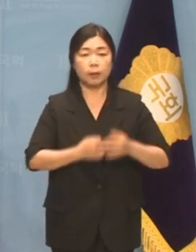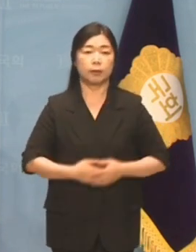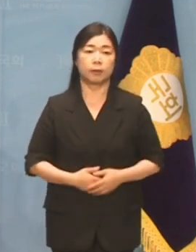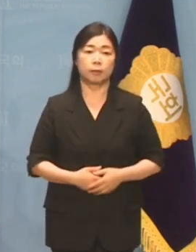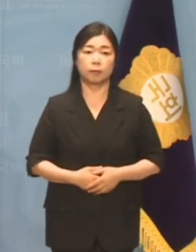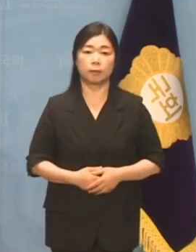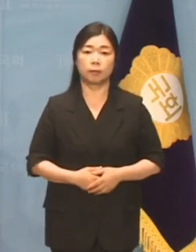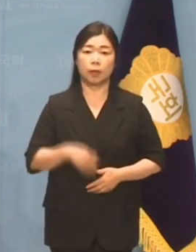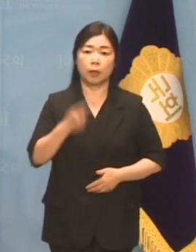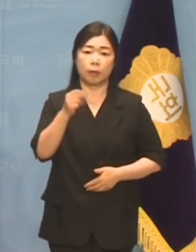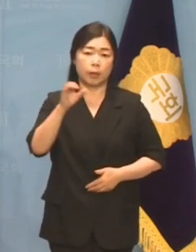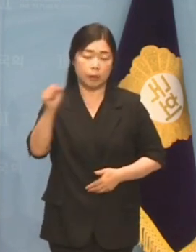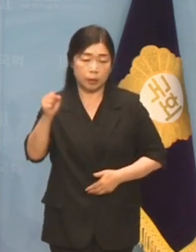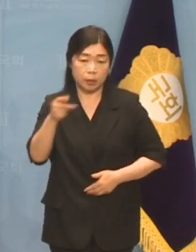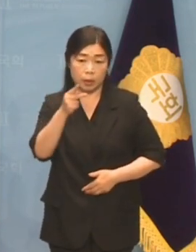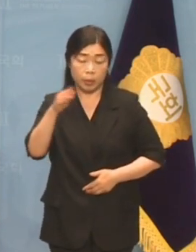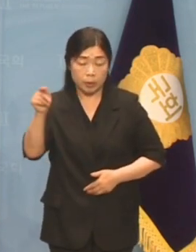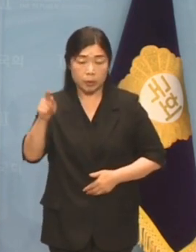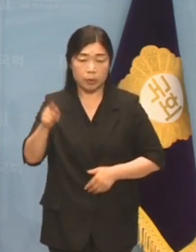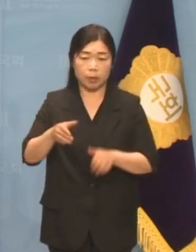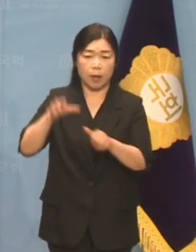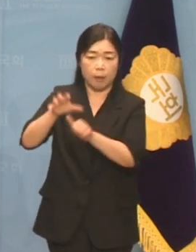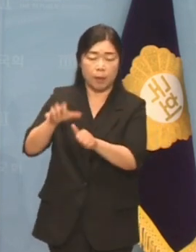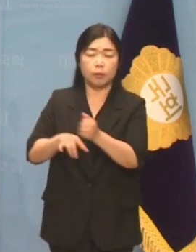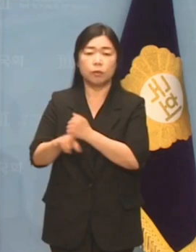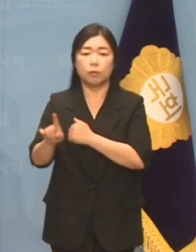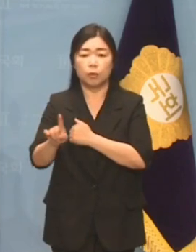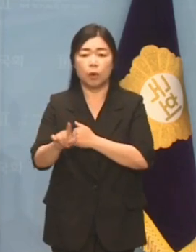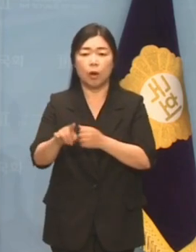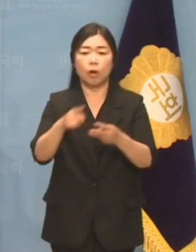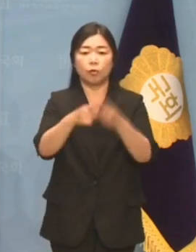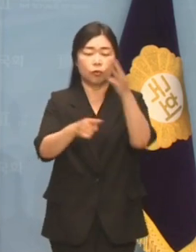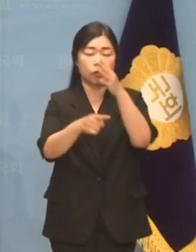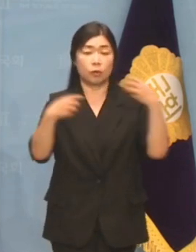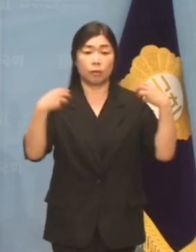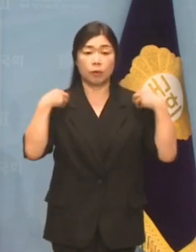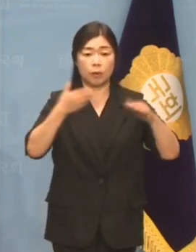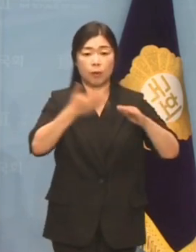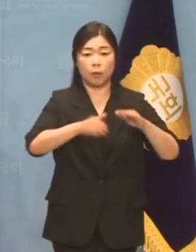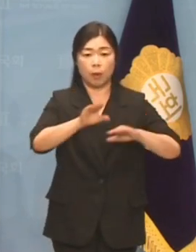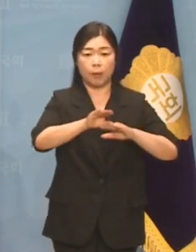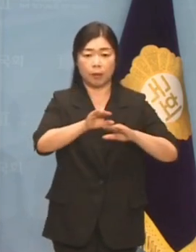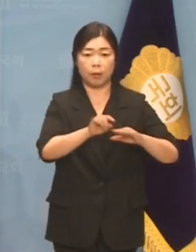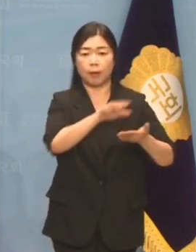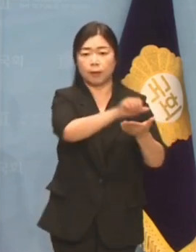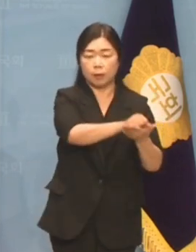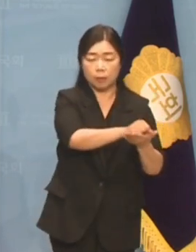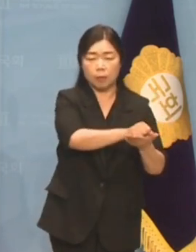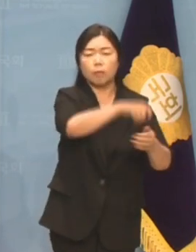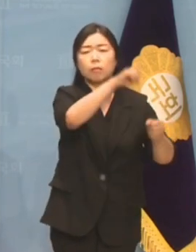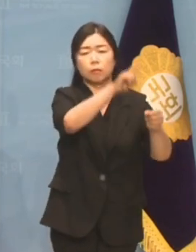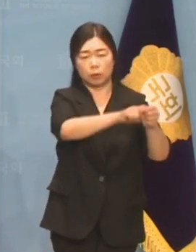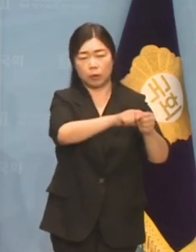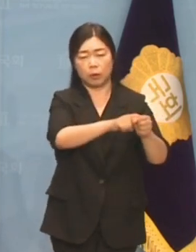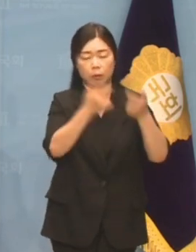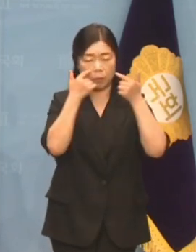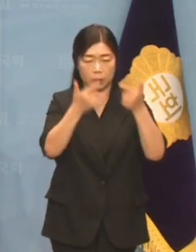통한 KBS 압박은 윤석열 정권이 공영방송을 장악해 땡년 뉴스를 만들기